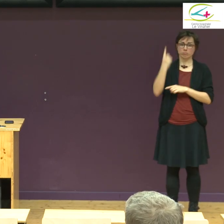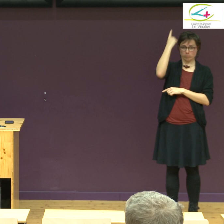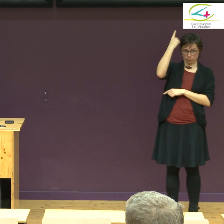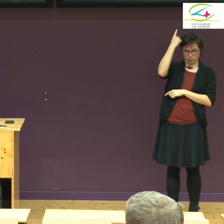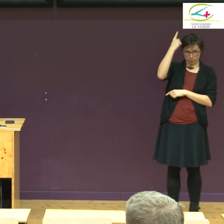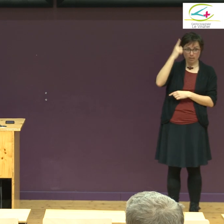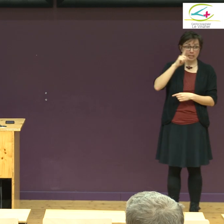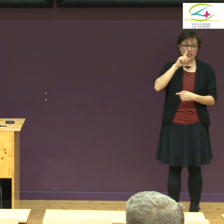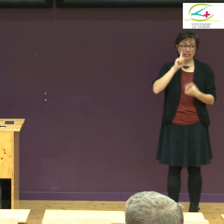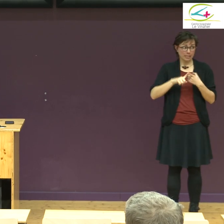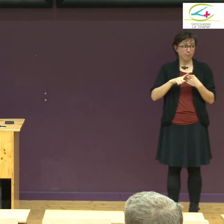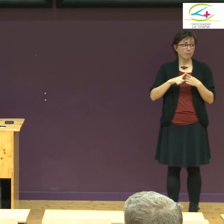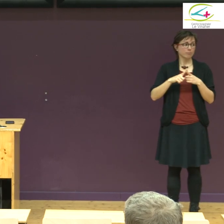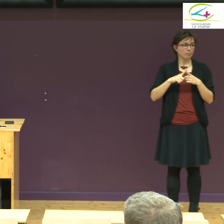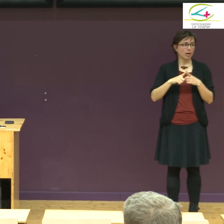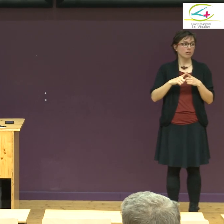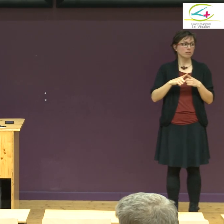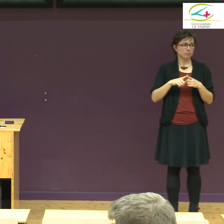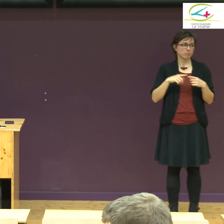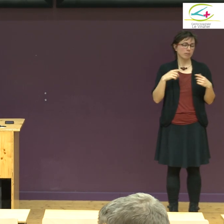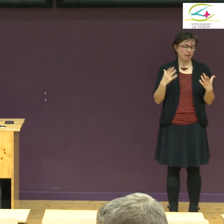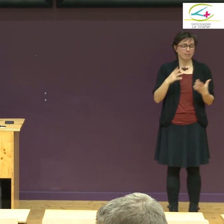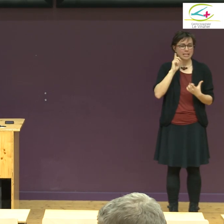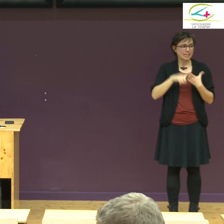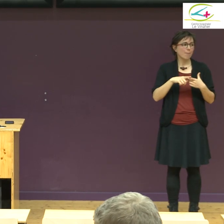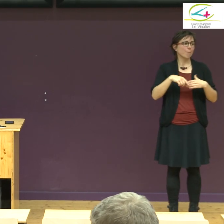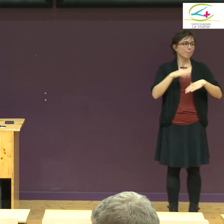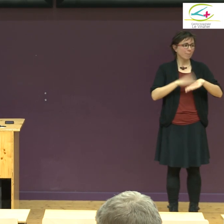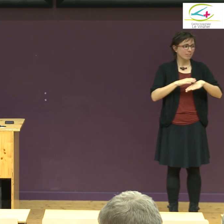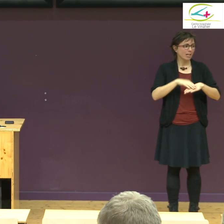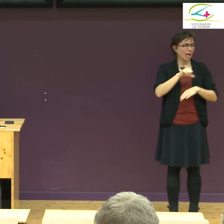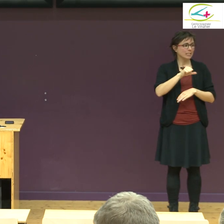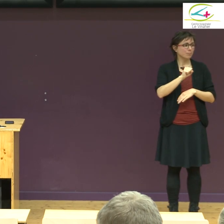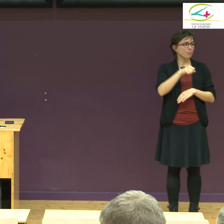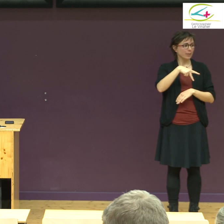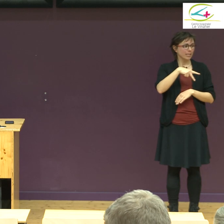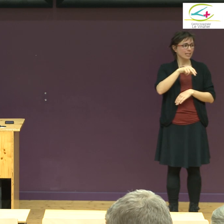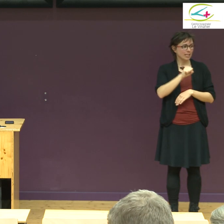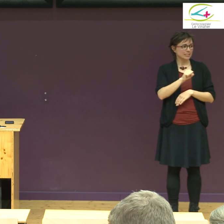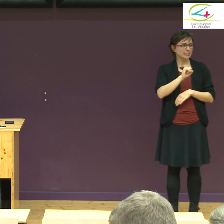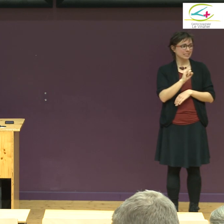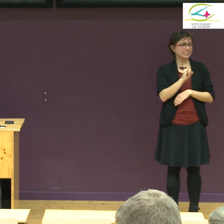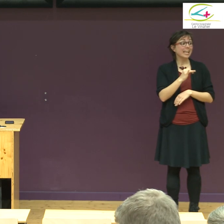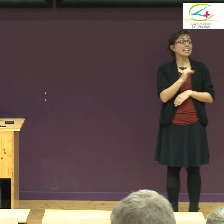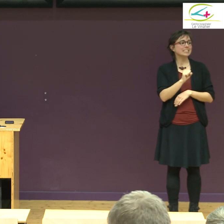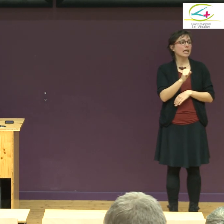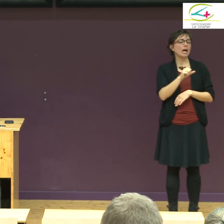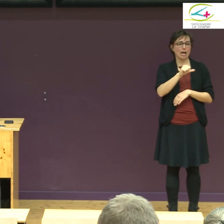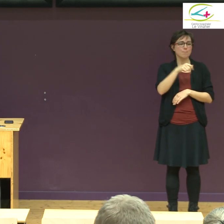est dédiée à, on va dire, à la prévention du suicide auprès du public étudiant. Donc il y a ça. Des associations